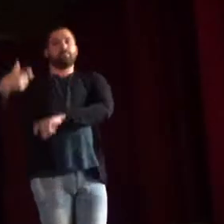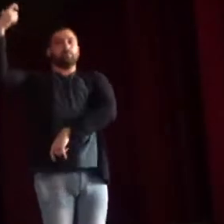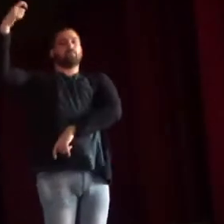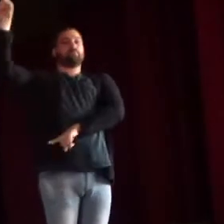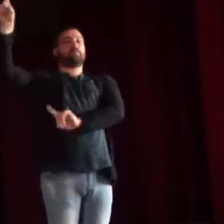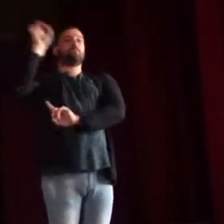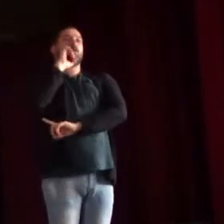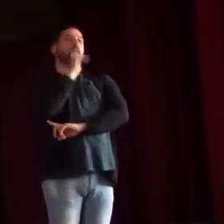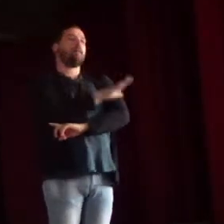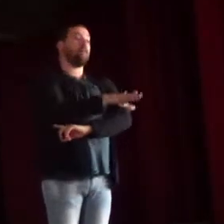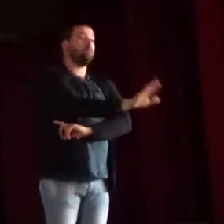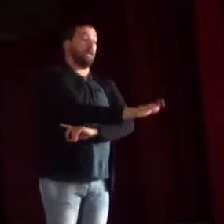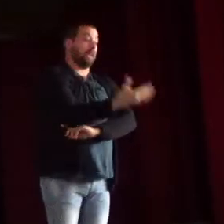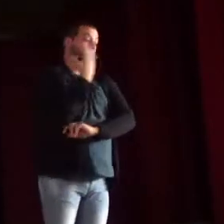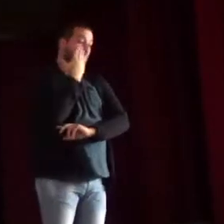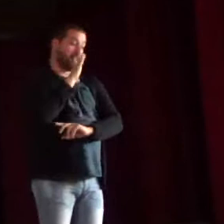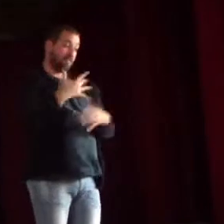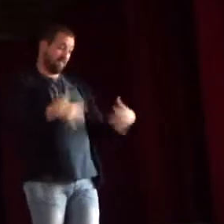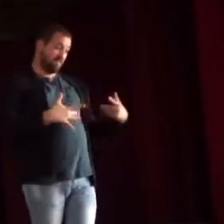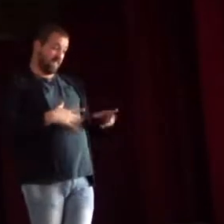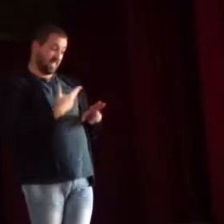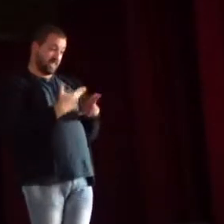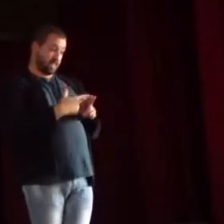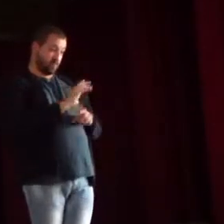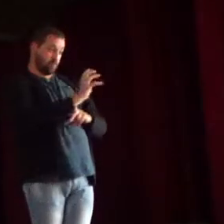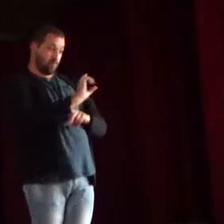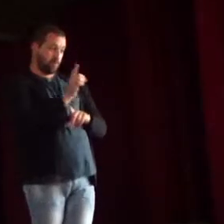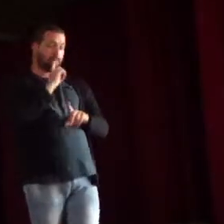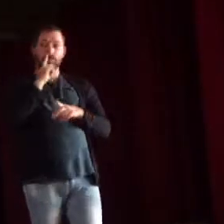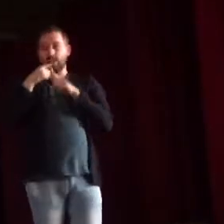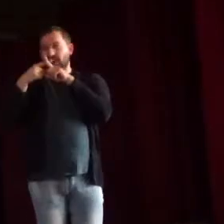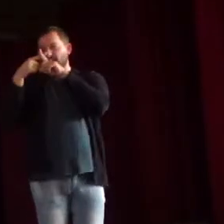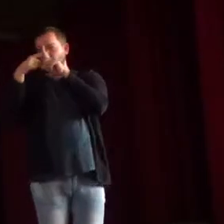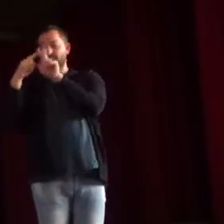Parce que les petits, ils savent, mais les grands, ils savent pas. Non, mais il n'y a pas de. Je ne vise personne.